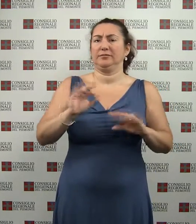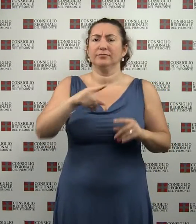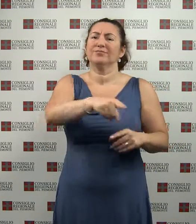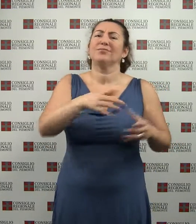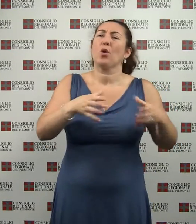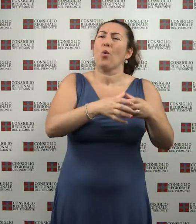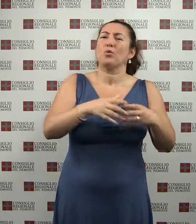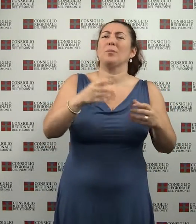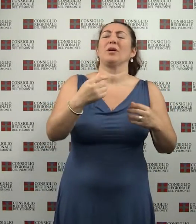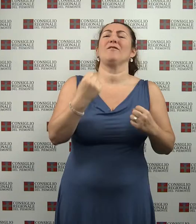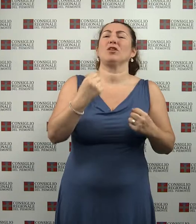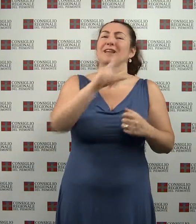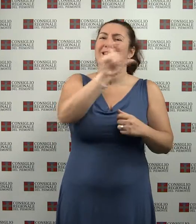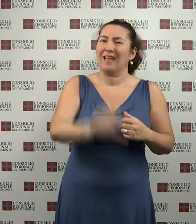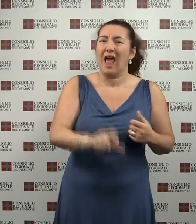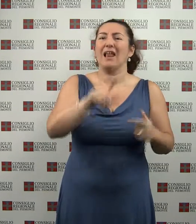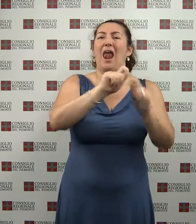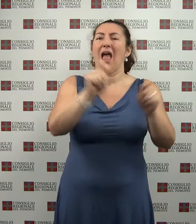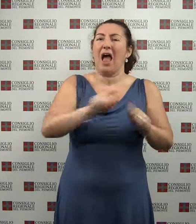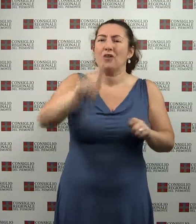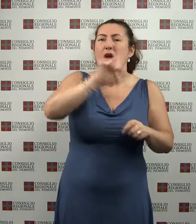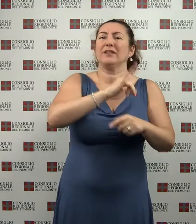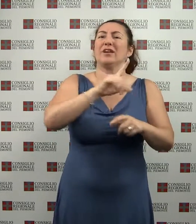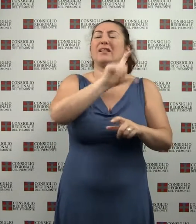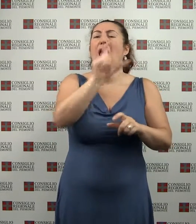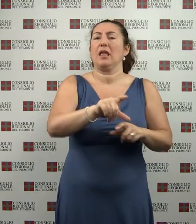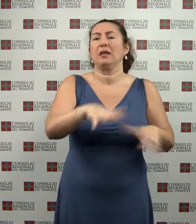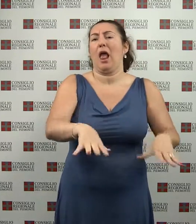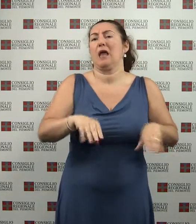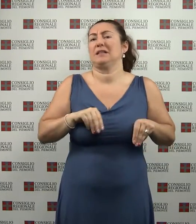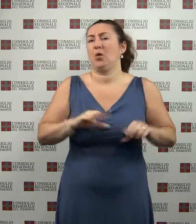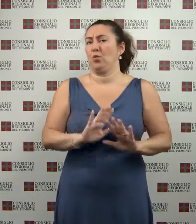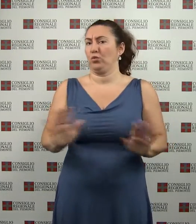gruppi Forza Italia, Lega Nord e Fratelli d'Italia.